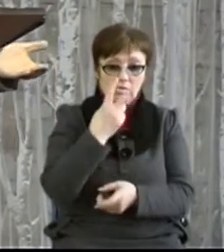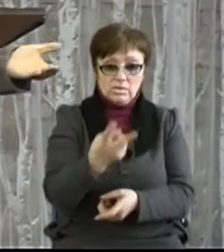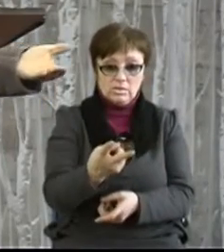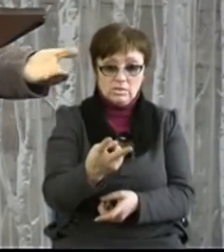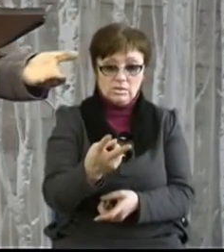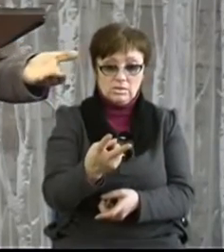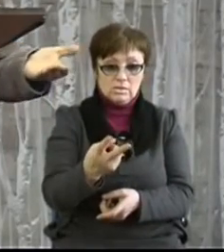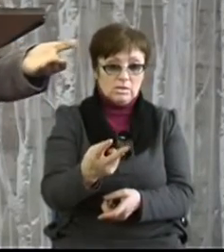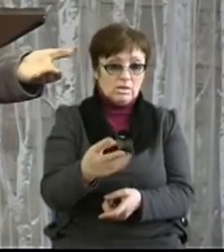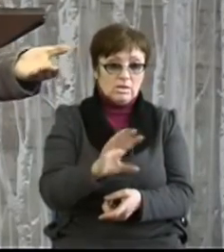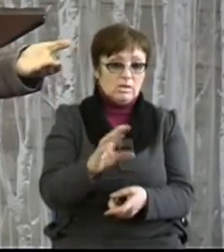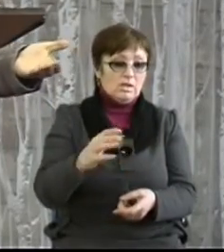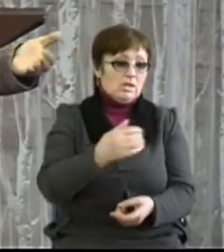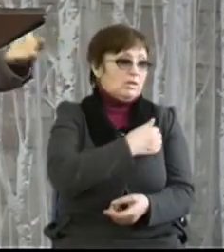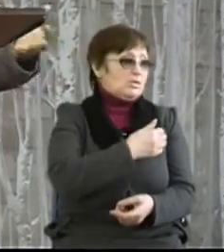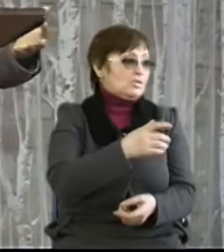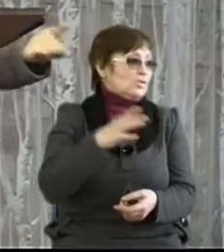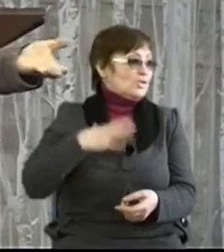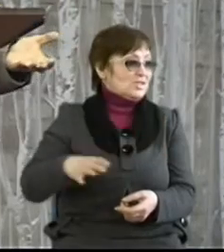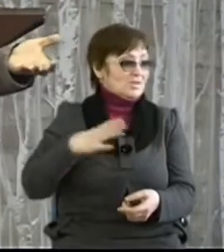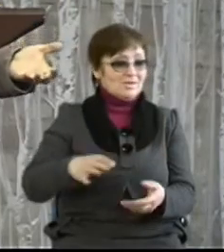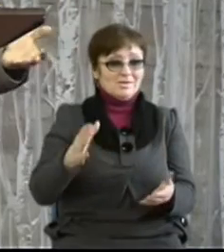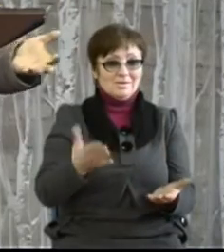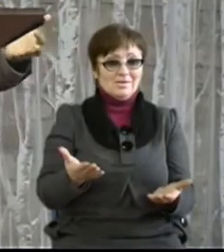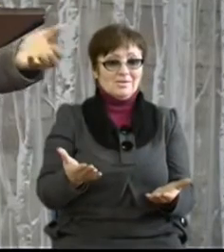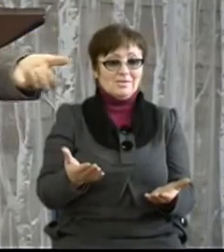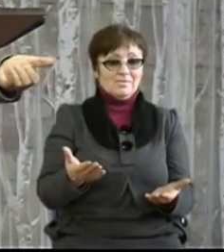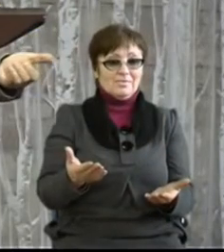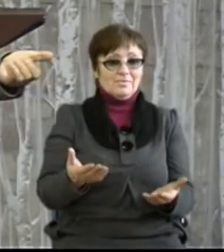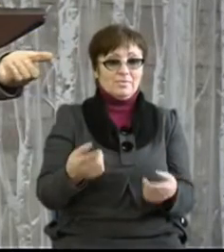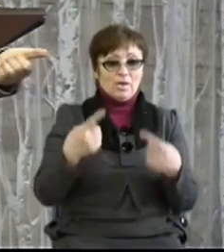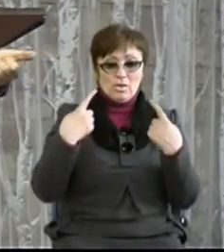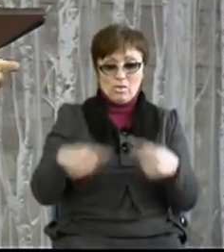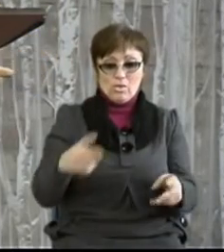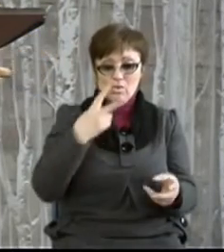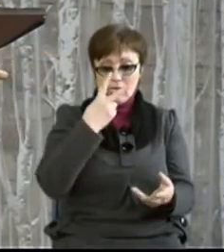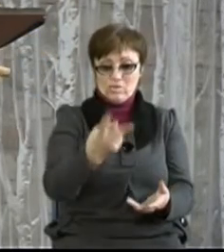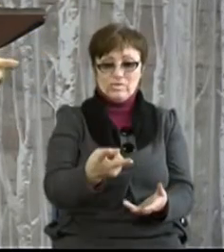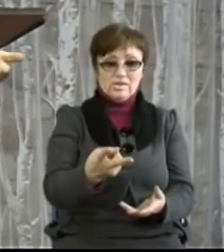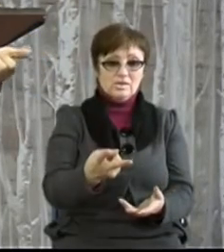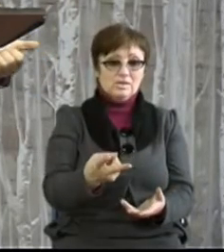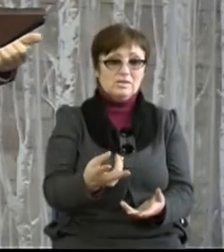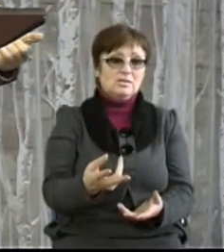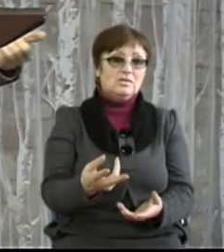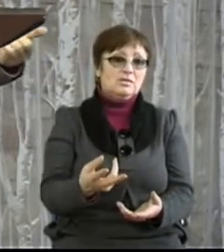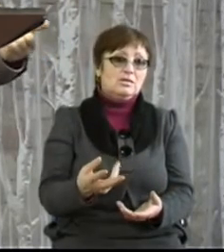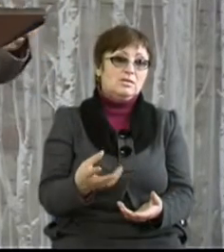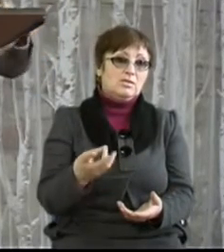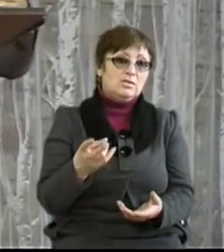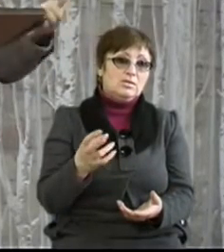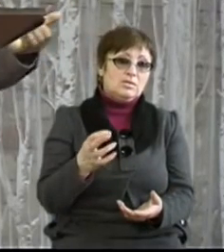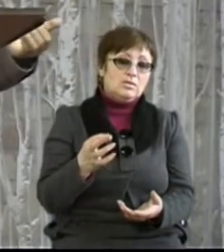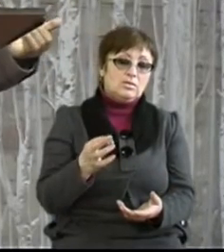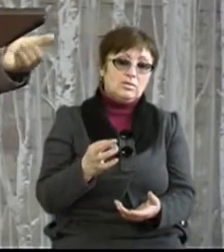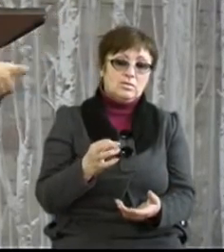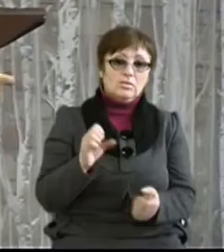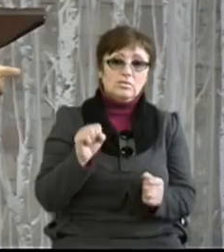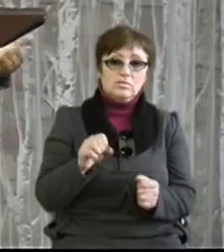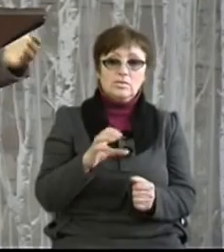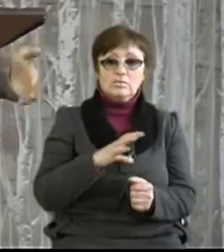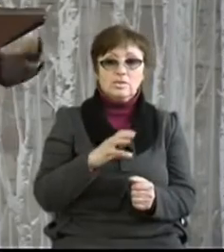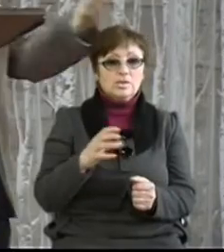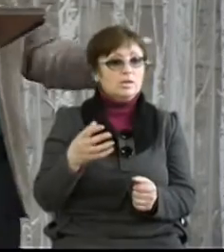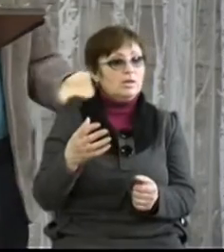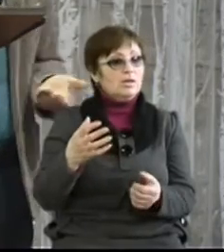видит, в принципе, не то, что я думаю, что он ожидал, совершенно другое. Но помимо вот этого вот, скажем так, ожидания, может быть,